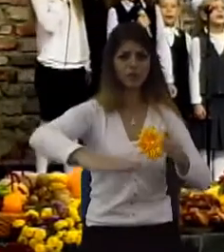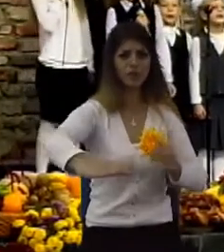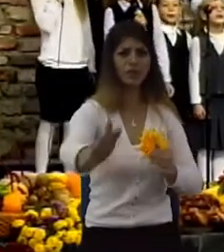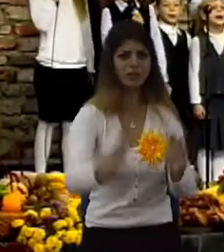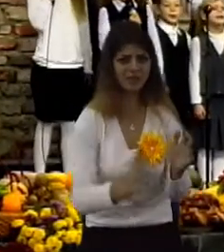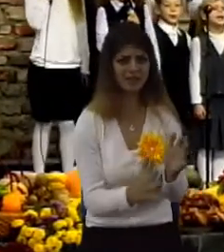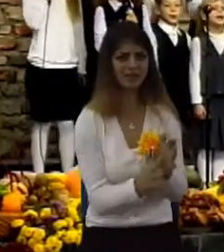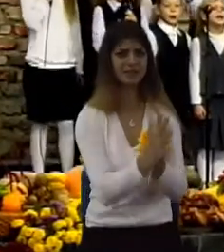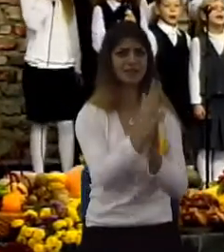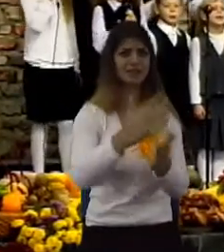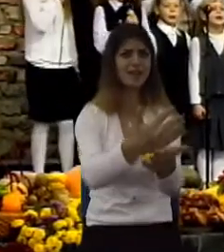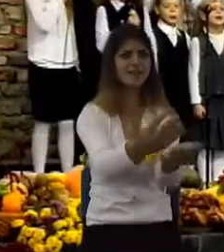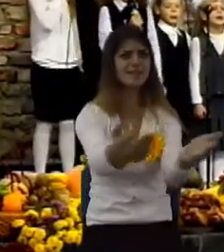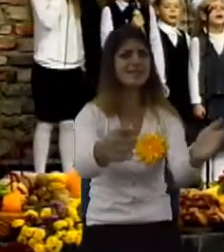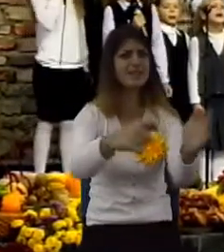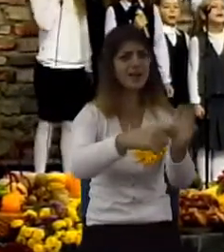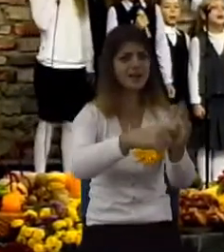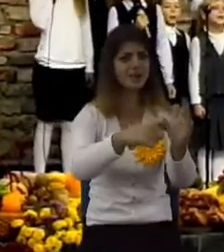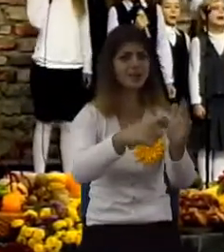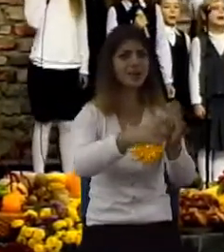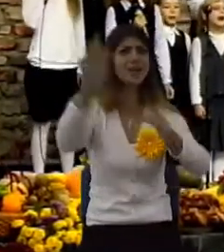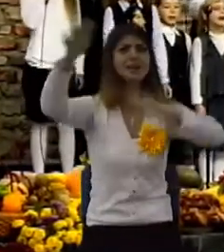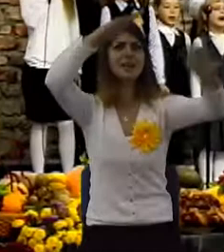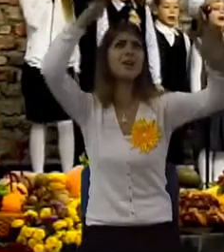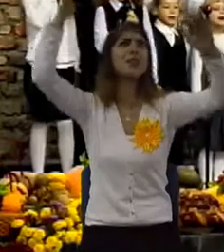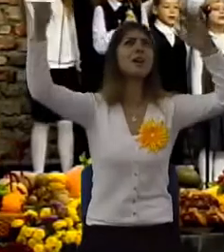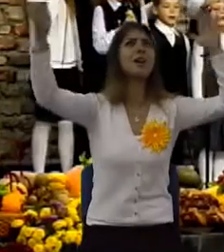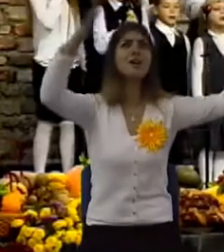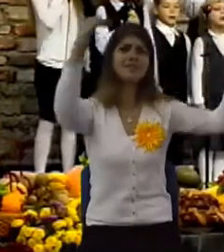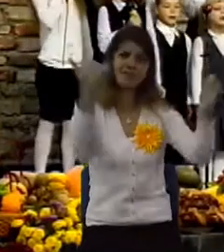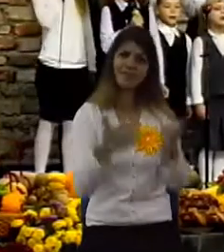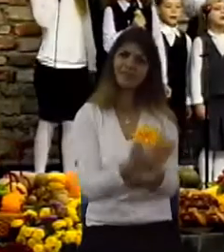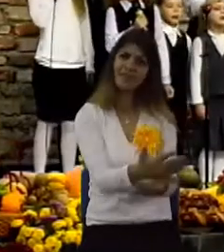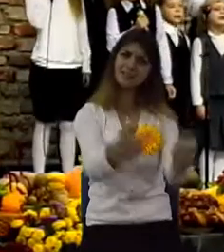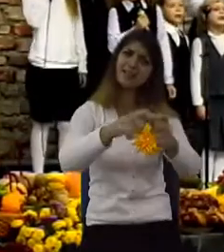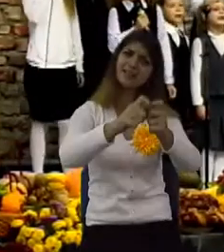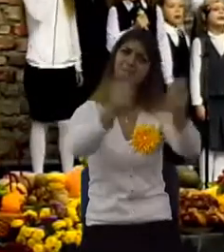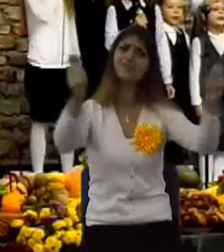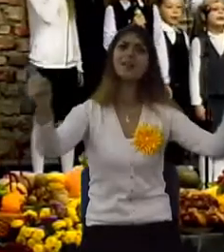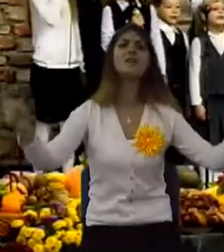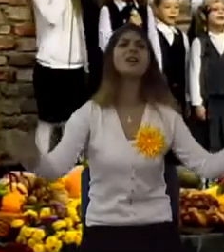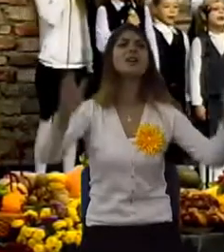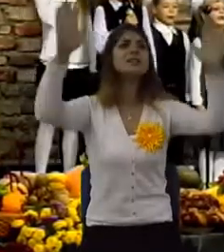взрасти, нас накормил, небо для нас открыл.